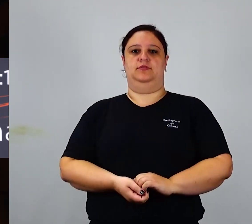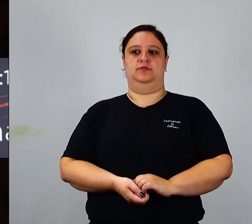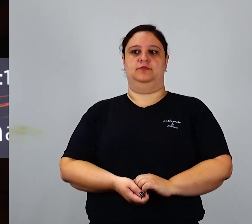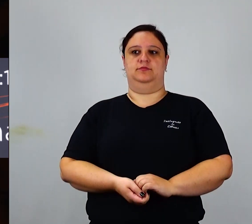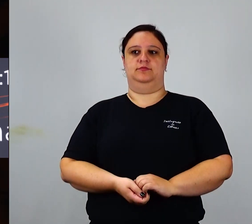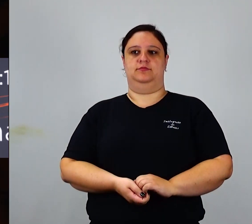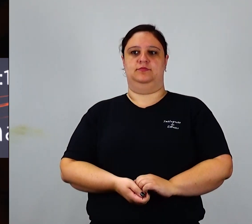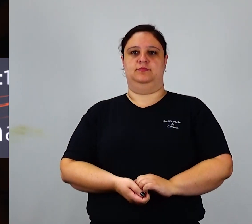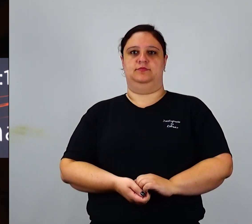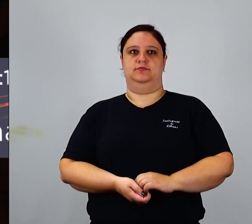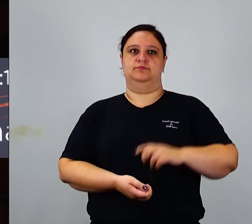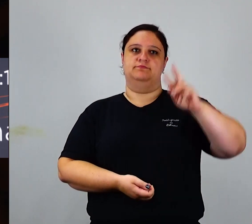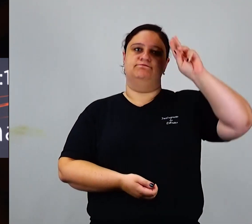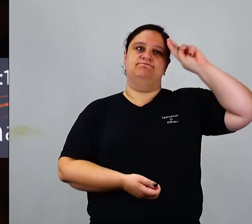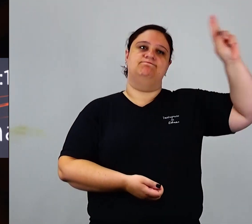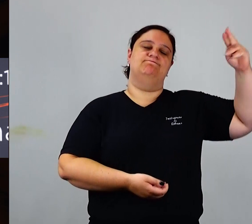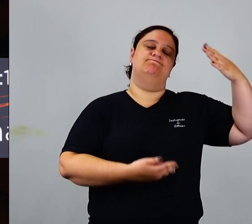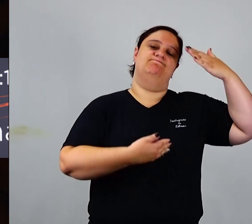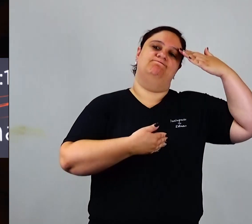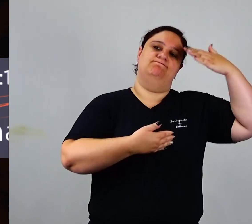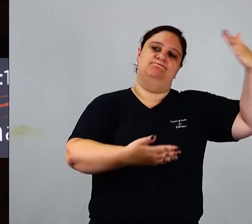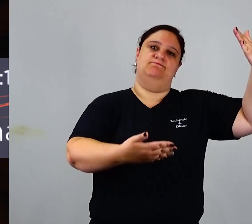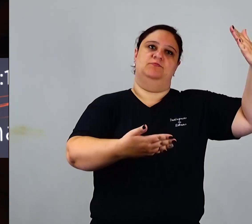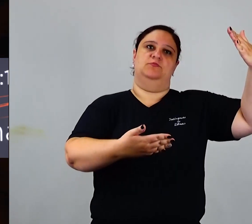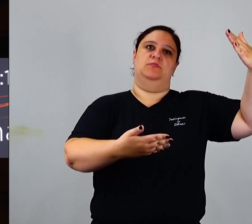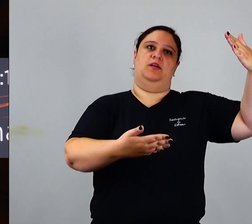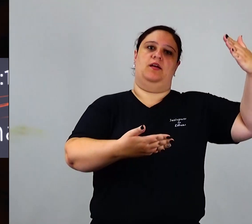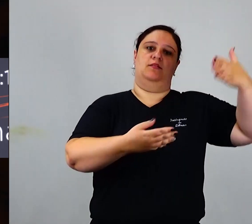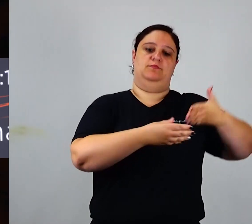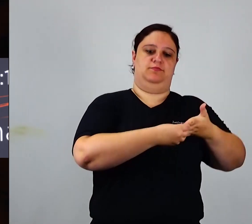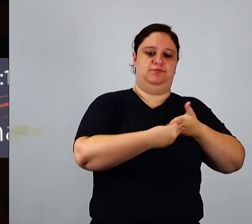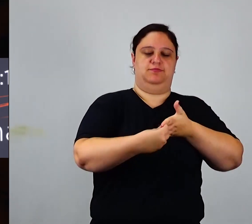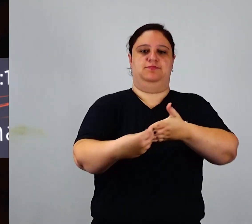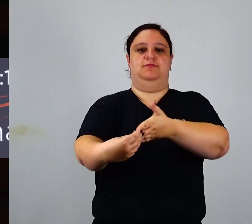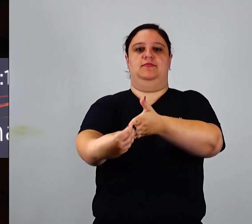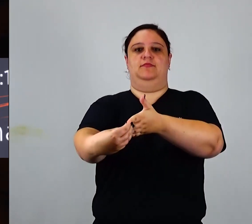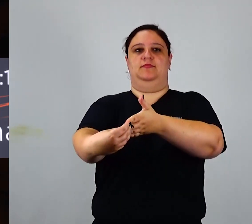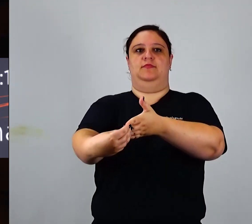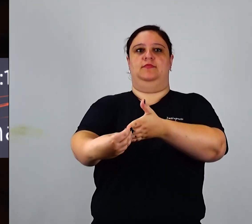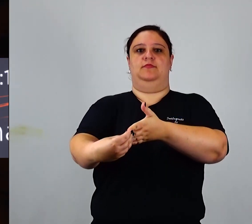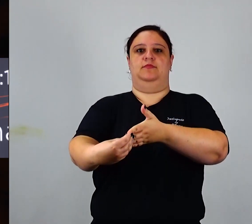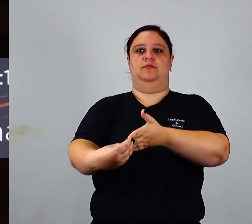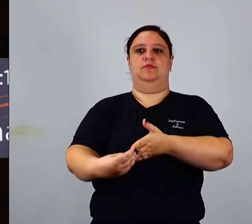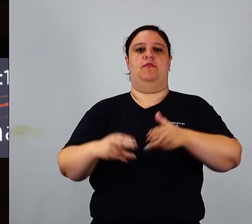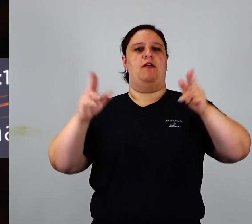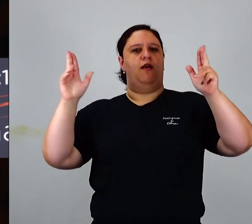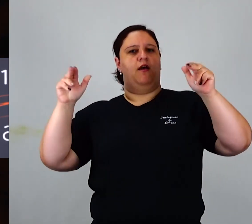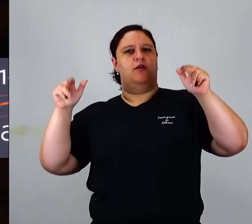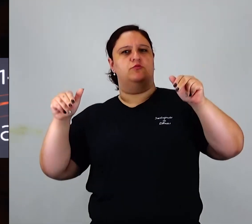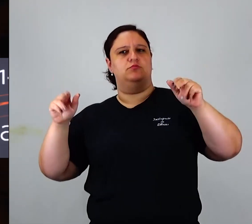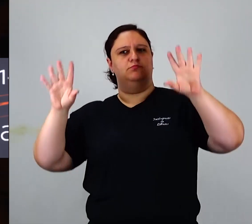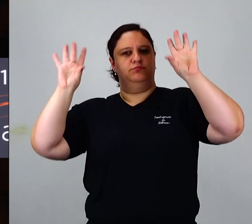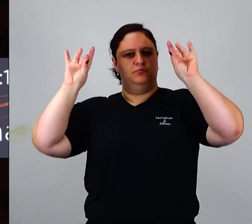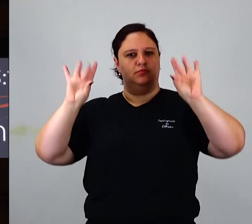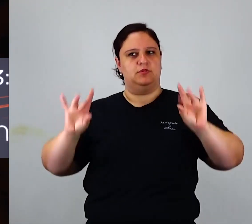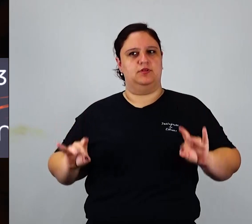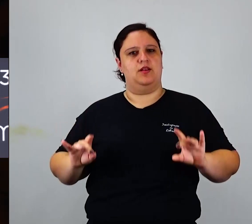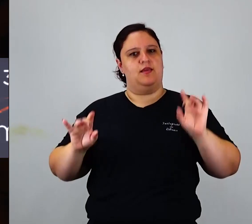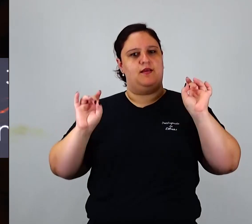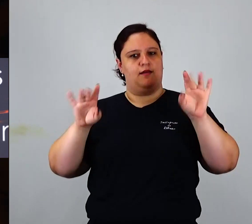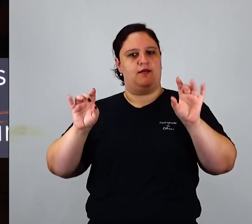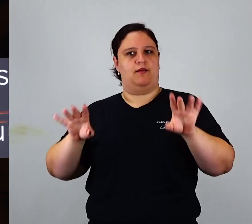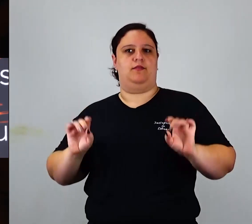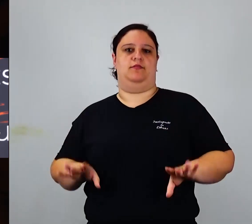Graças ao Senhor pela maneira como Ele nos conduziu até aqui, por cada assunto, cada detalhe.